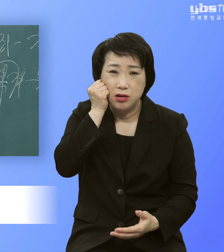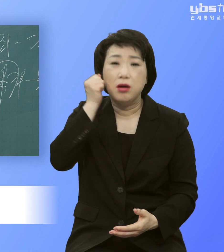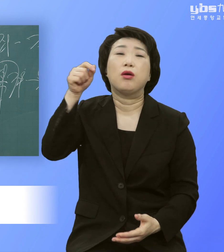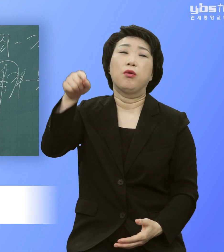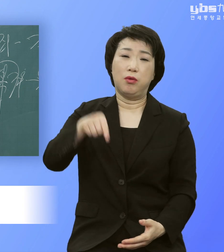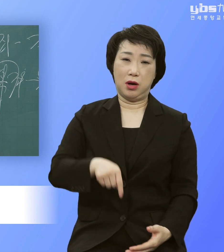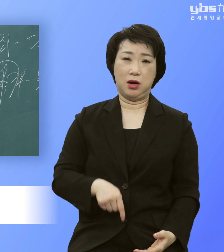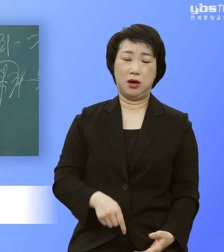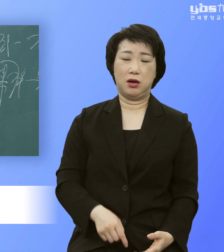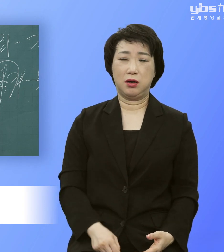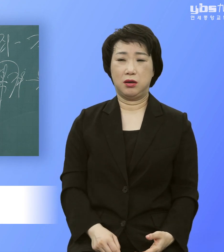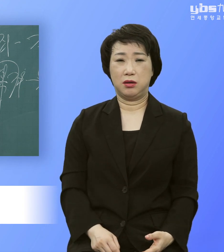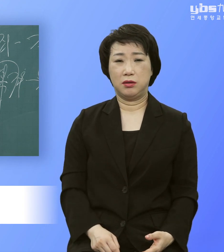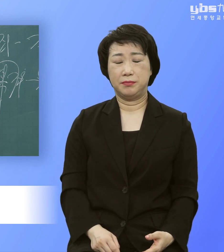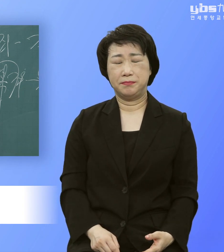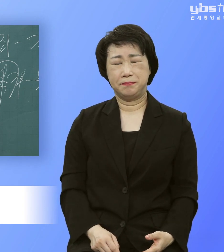손실이.